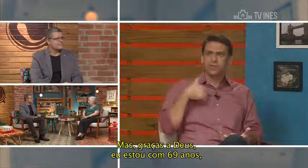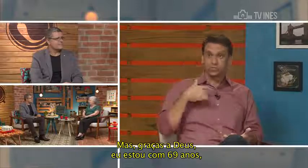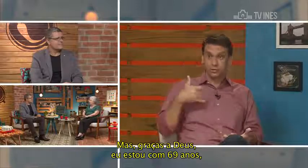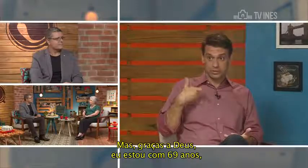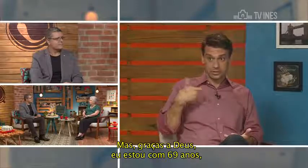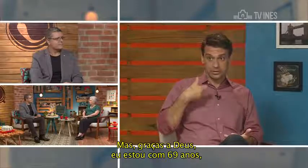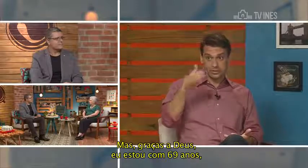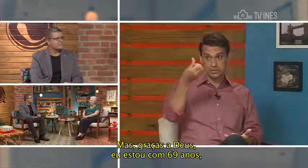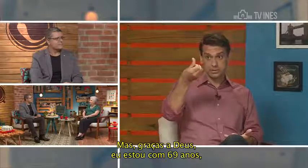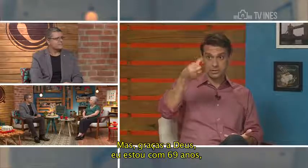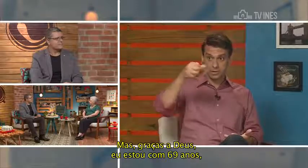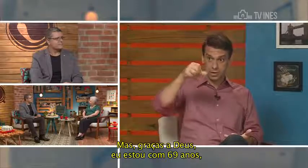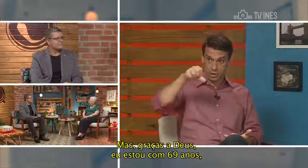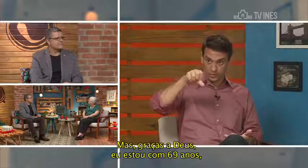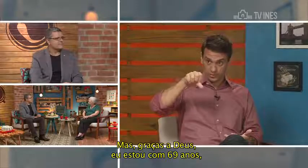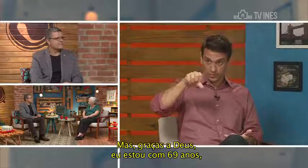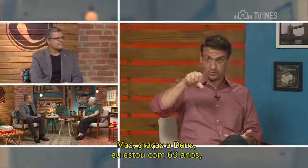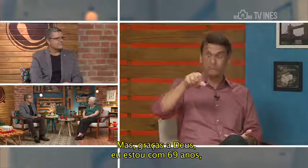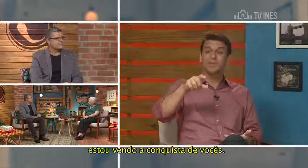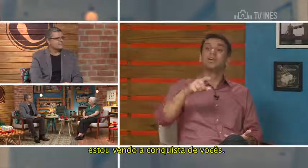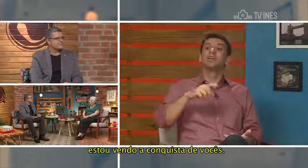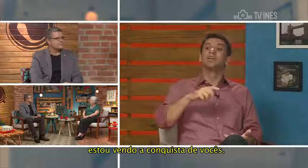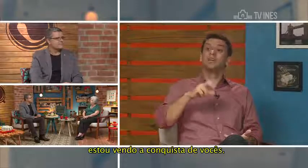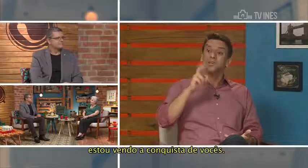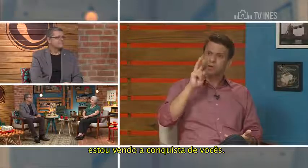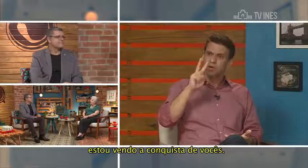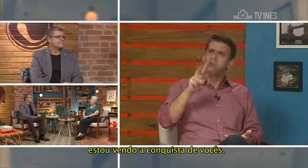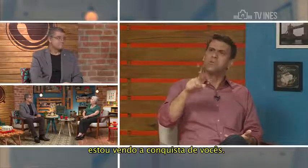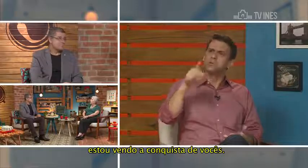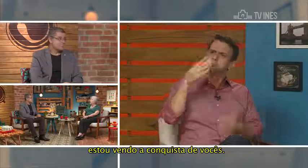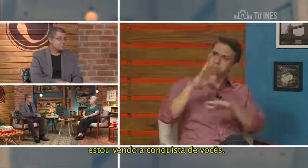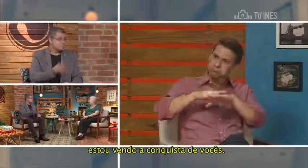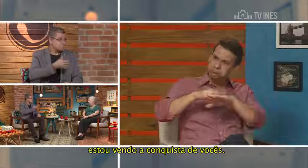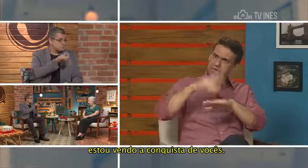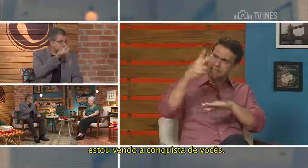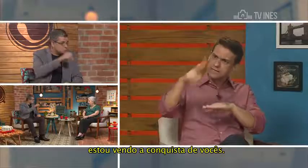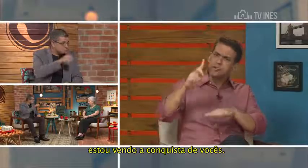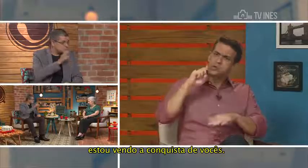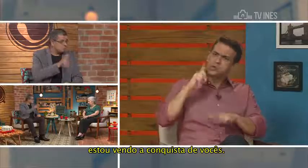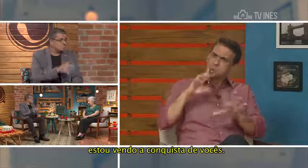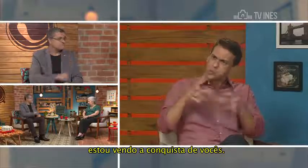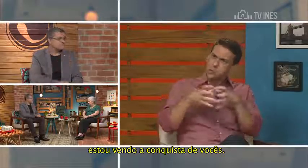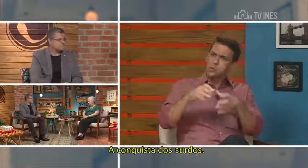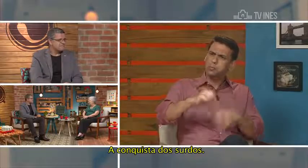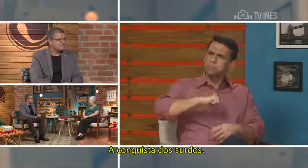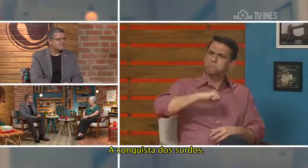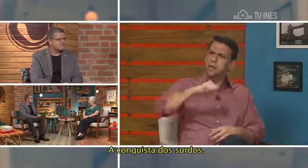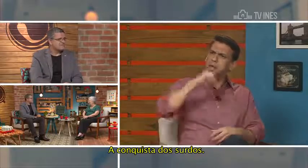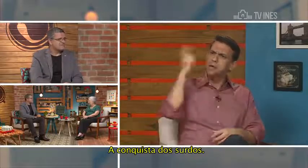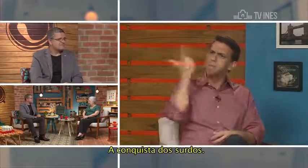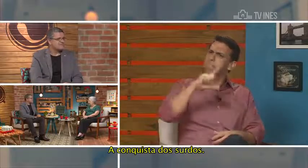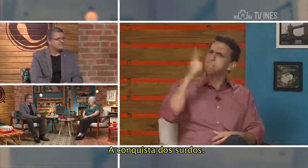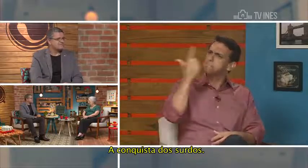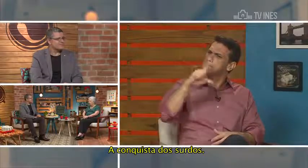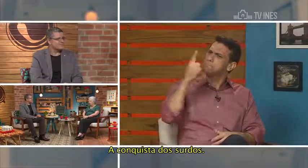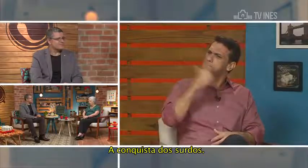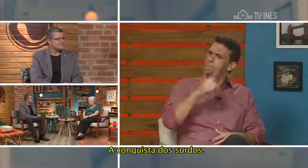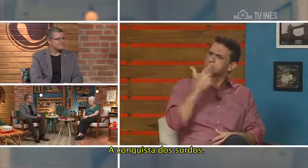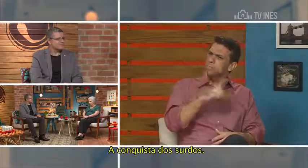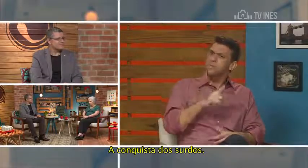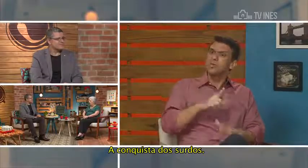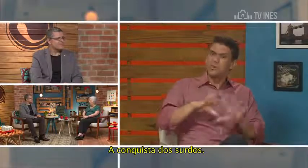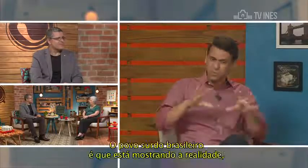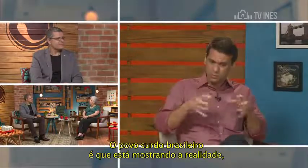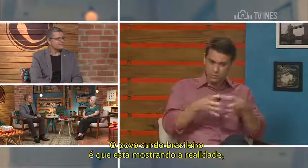Eu estou Com 69 anos Estou vendo A conquista De vocês A conquista